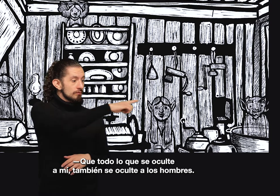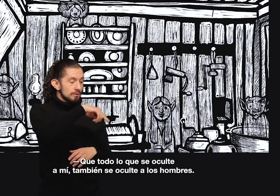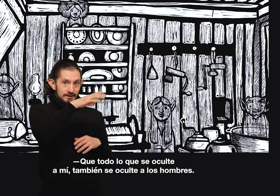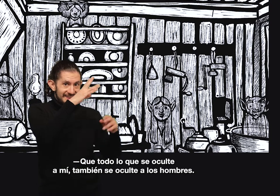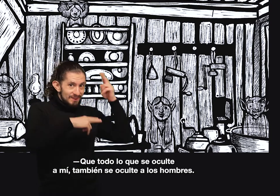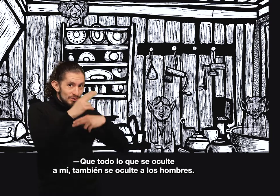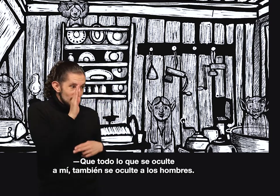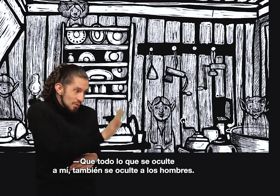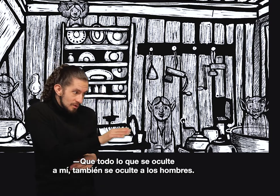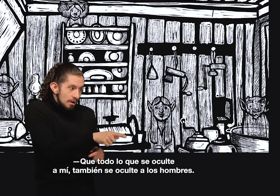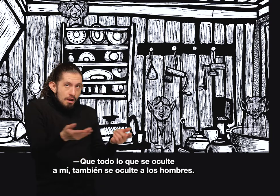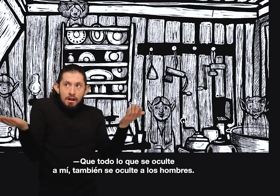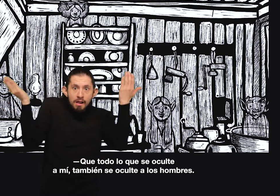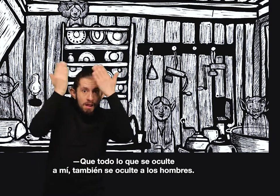a mí, también se oculte a los hombres.